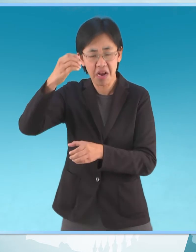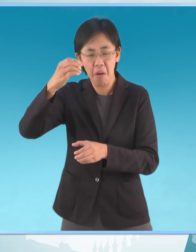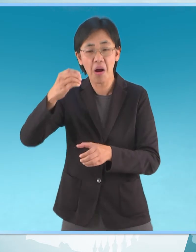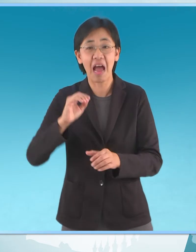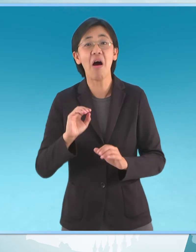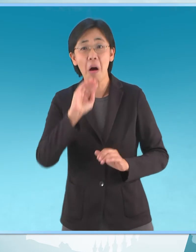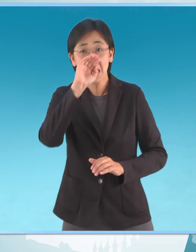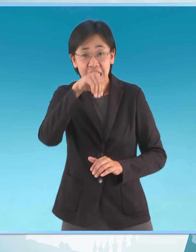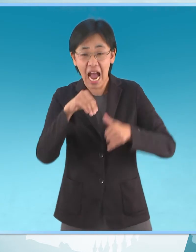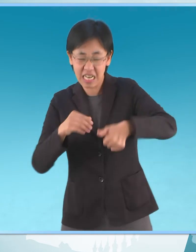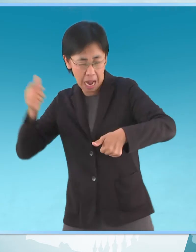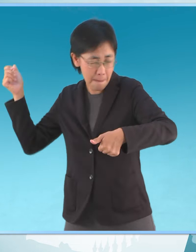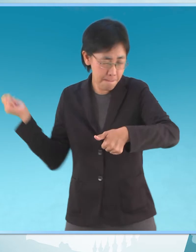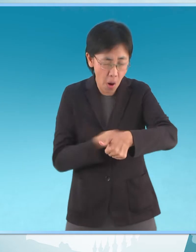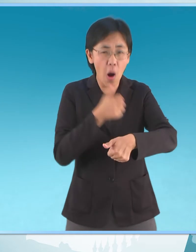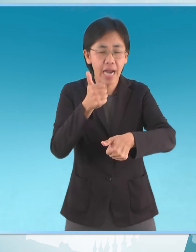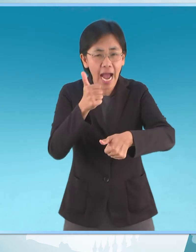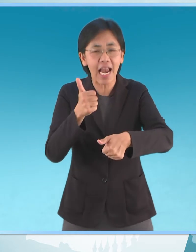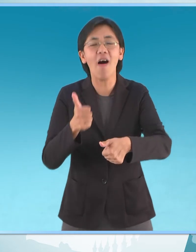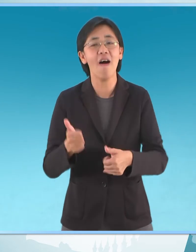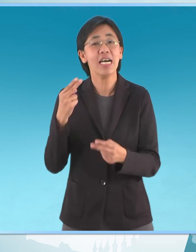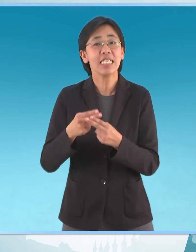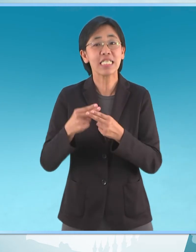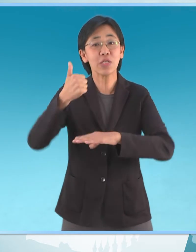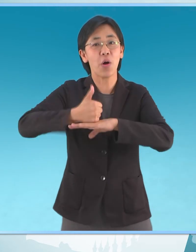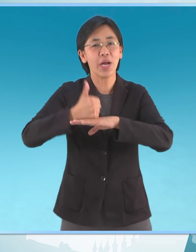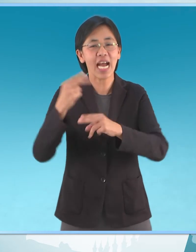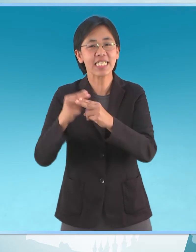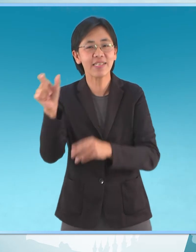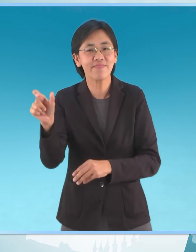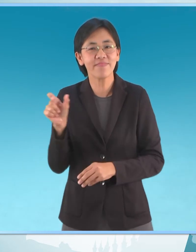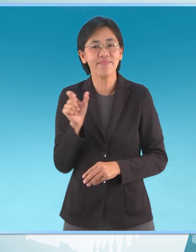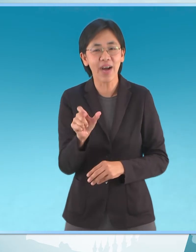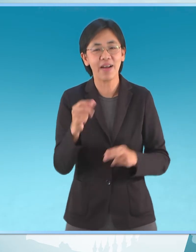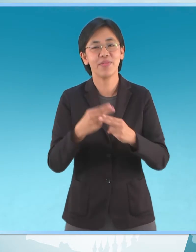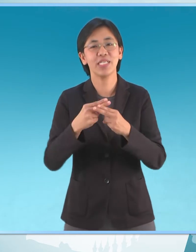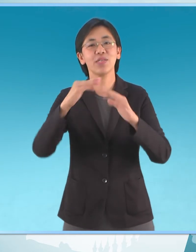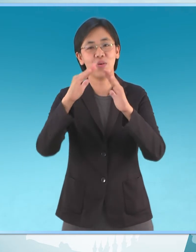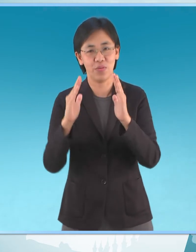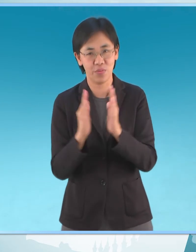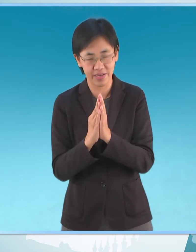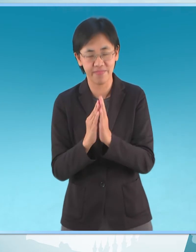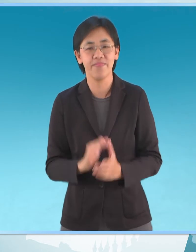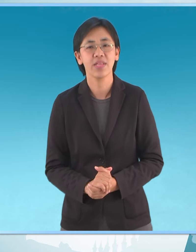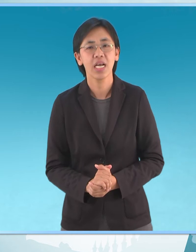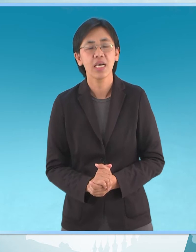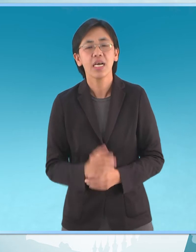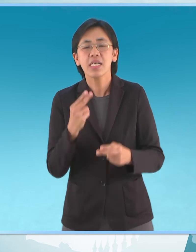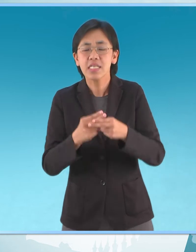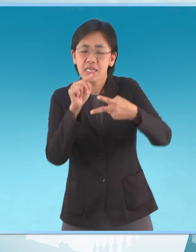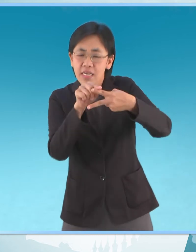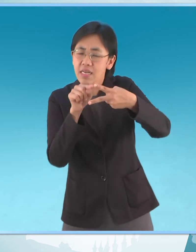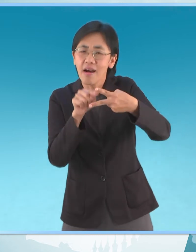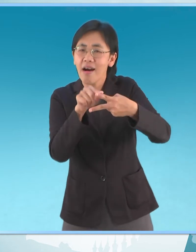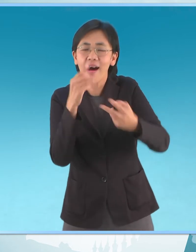ขวดปราบช้างได้เลยนะฮะก็เลยนำพระนามของท่านเนี่ยมาเป็นชื่อของวัดในเวลาต่อมาครับแต่ไม่ว่าจะชื่อไหนนั้นวัด